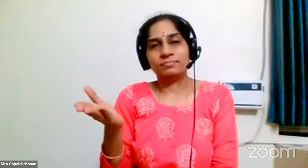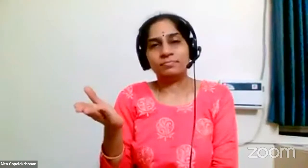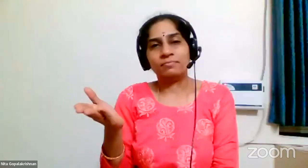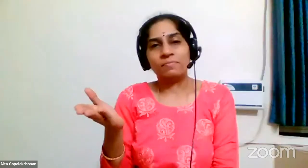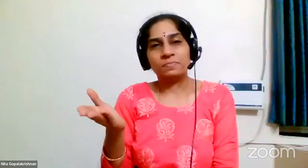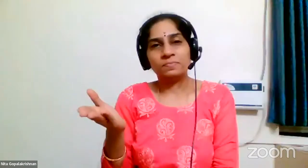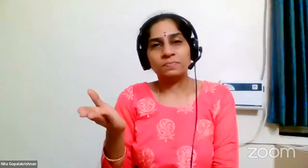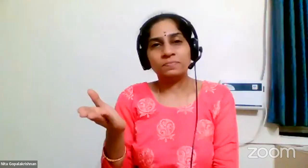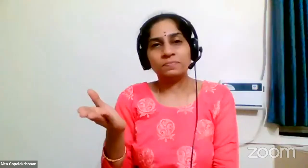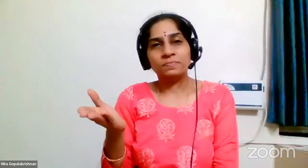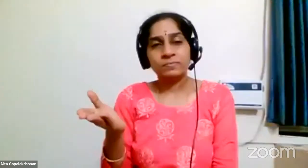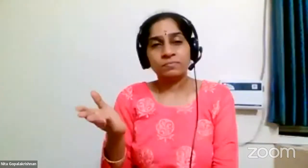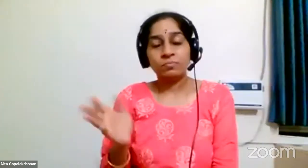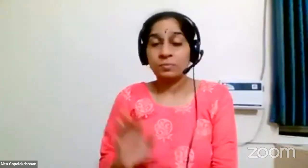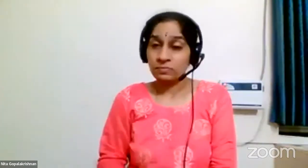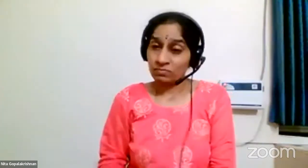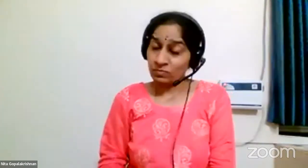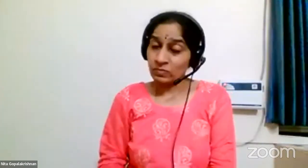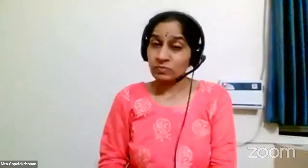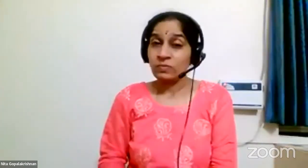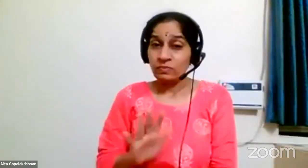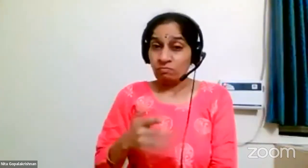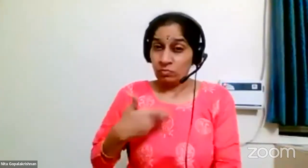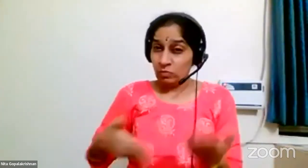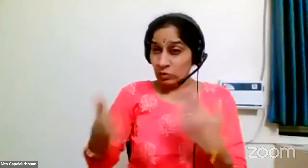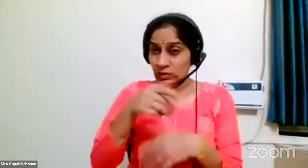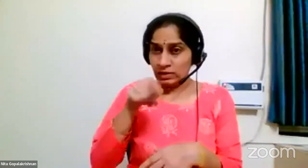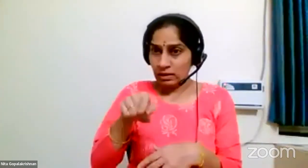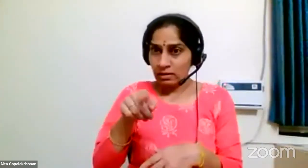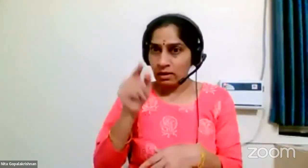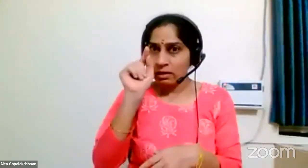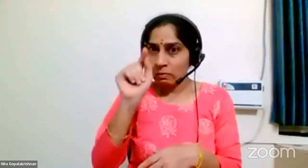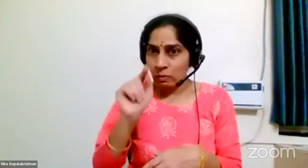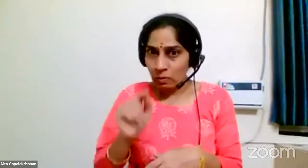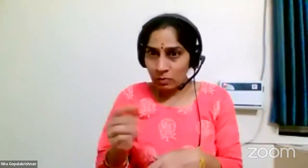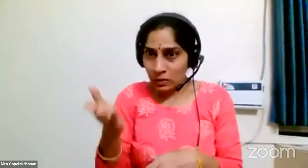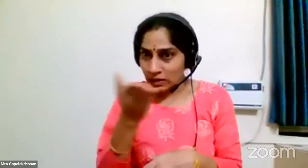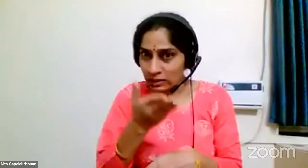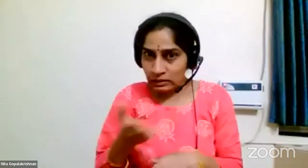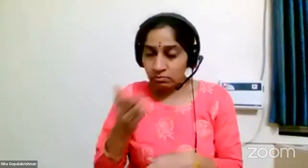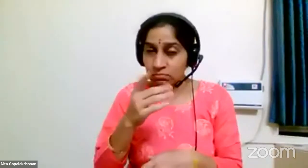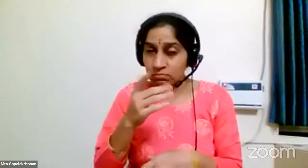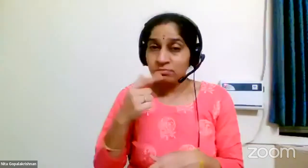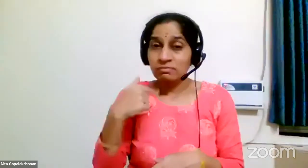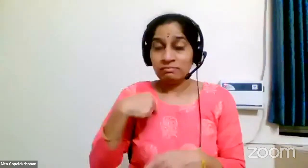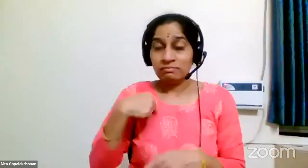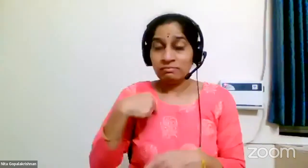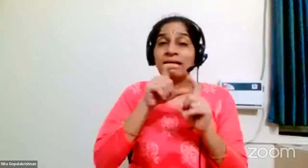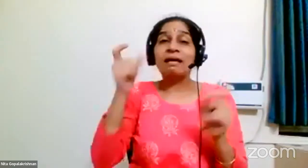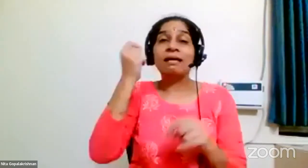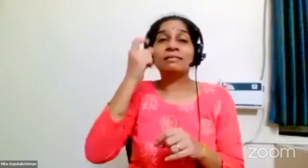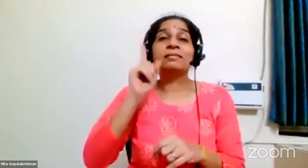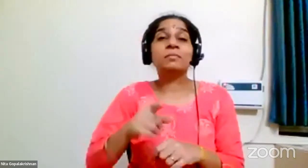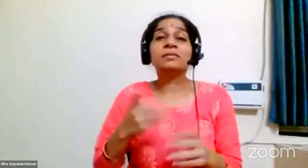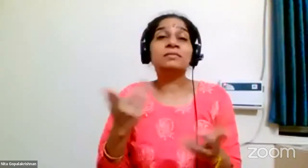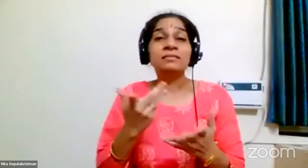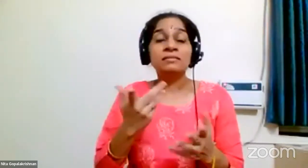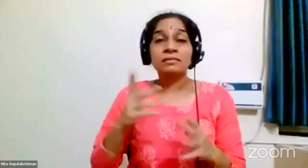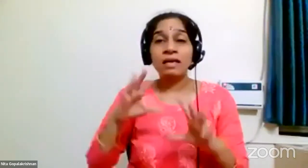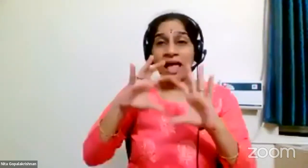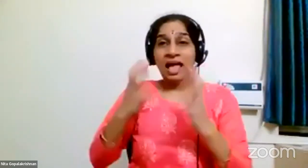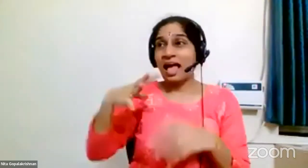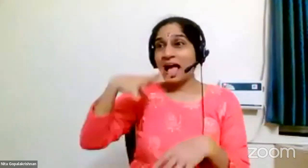अब यहाँ ये बहुत समझने वाली बात है, बाहर के संसार में बहुत लोग ऐसा कहते हैं कि जो ये